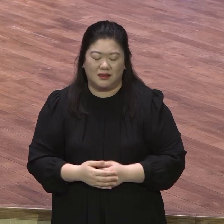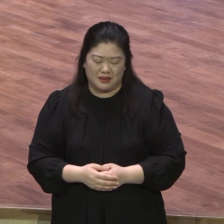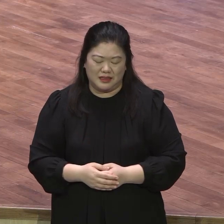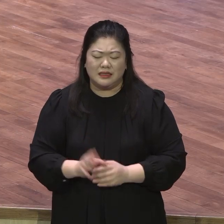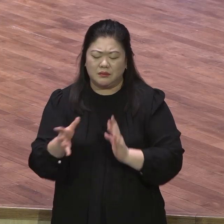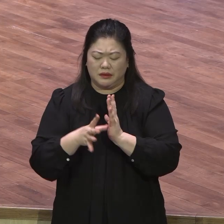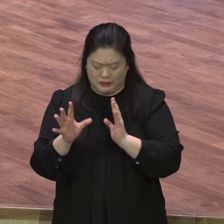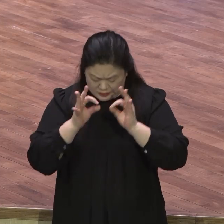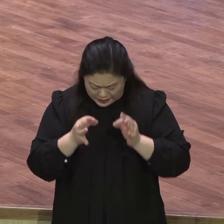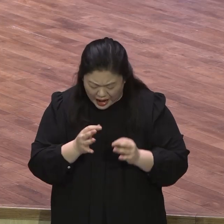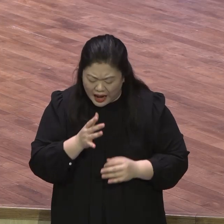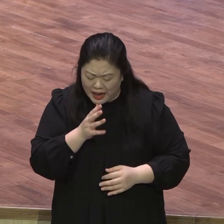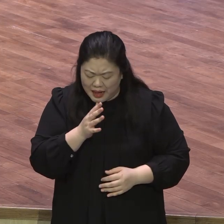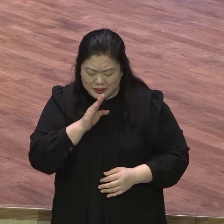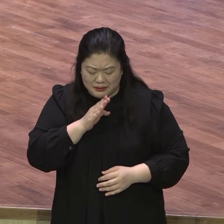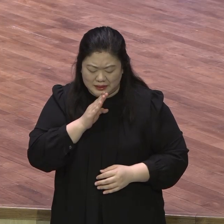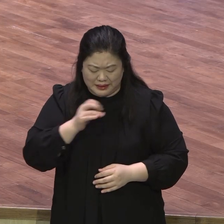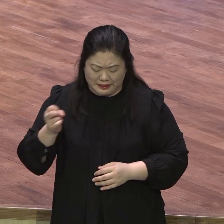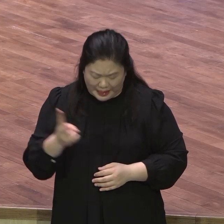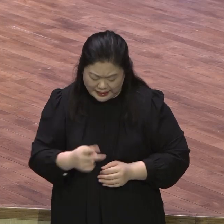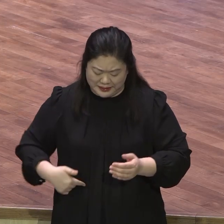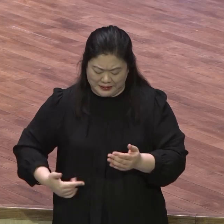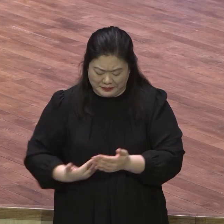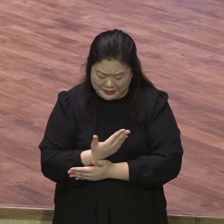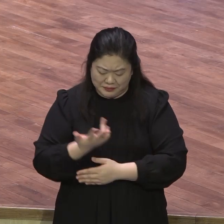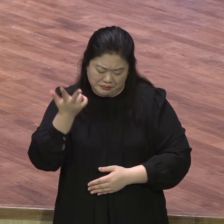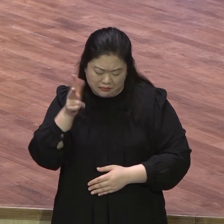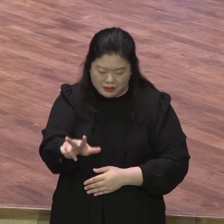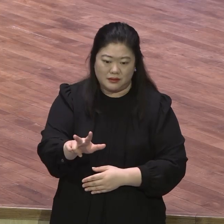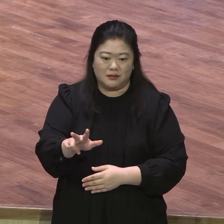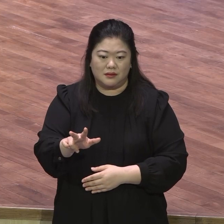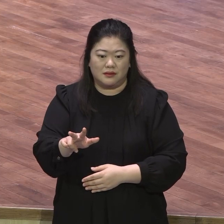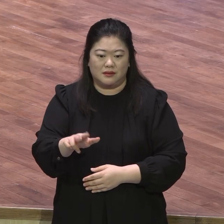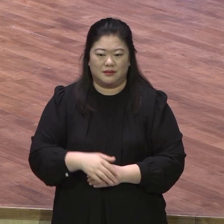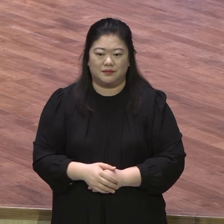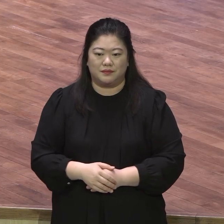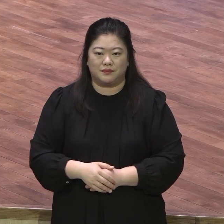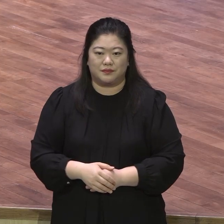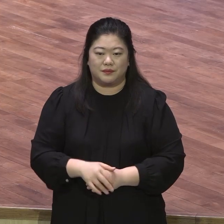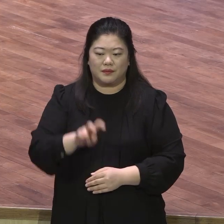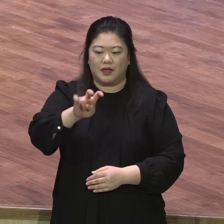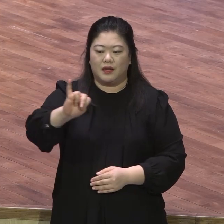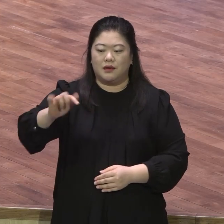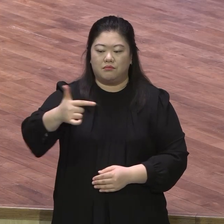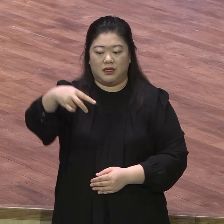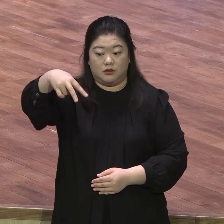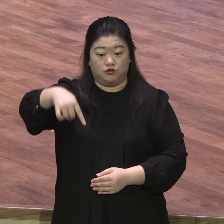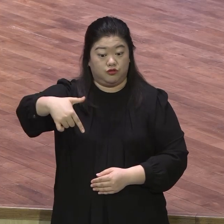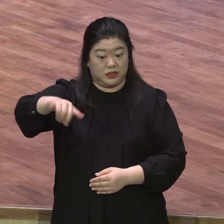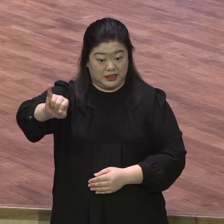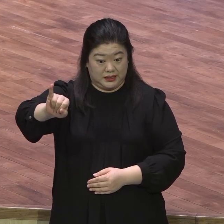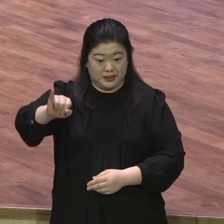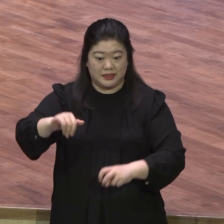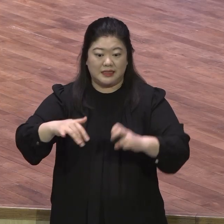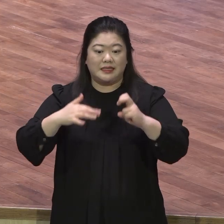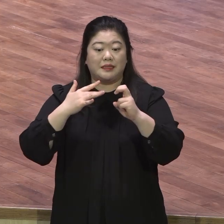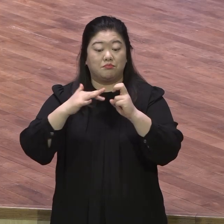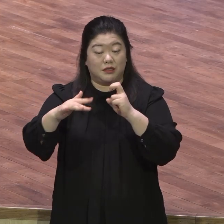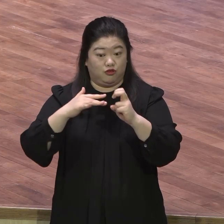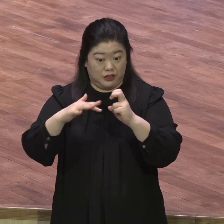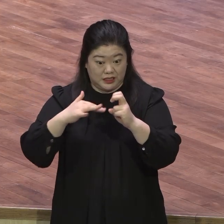인도받는 곳이 교회다. 그게 예배예요. 민숙 2장에 보면 이 사실이 잘 나와 있어요. 민숙 2장에는